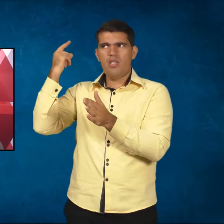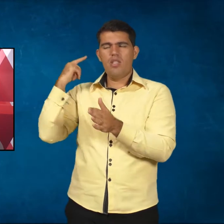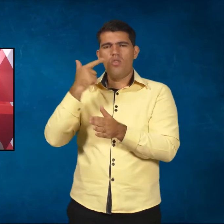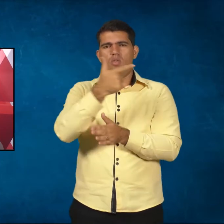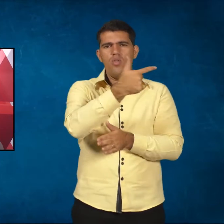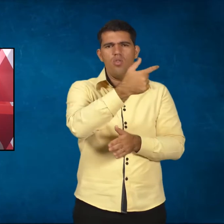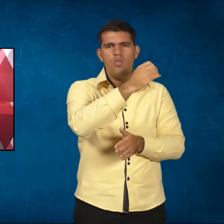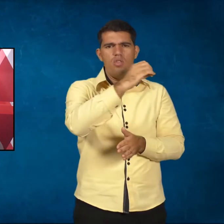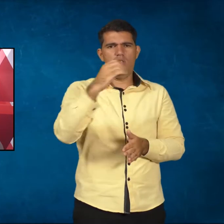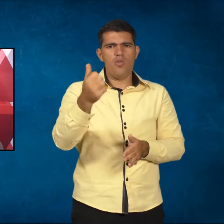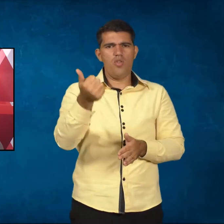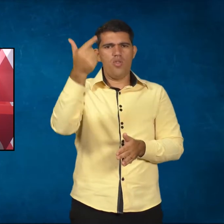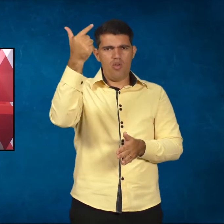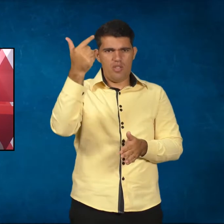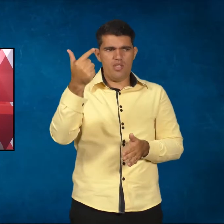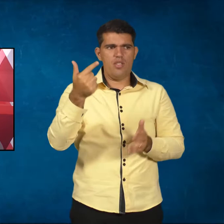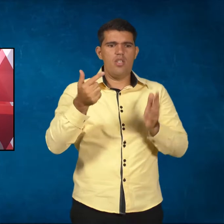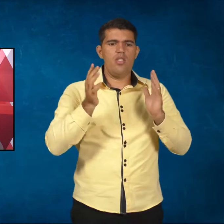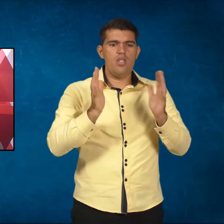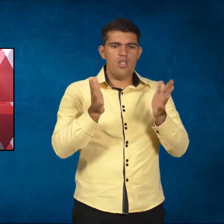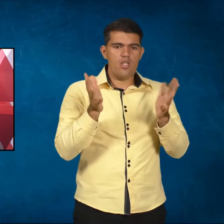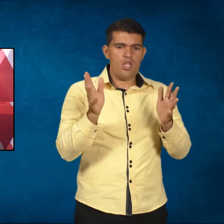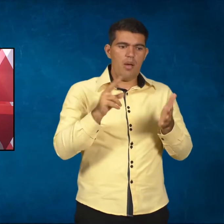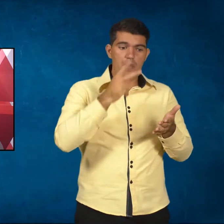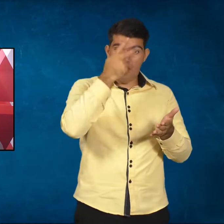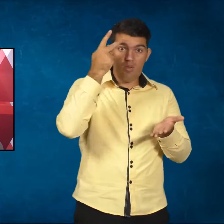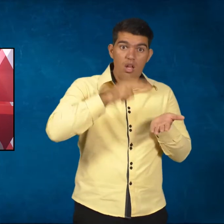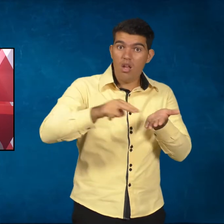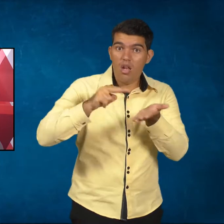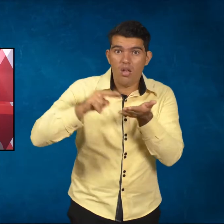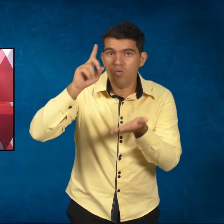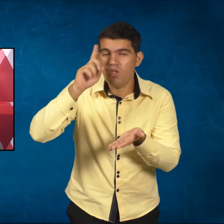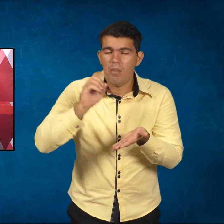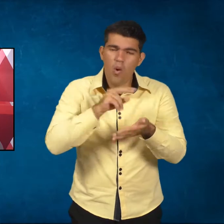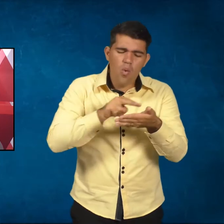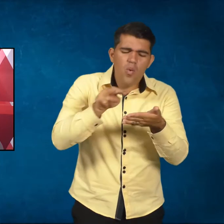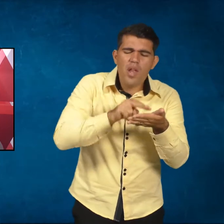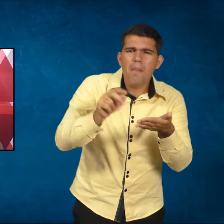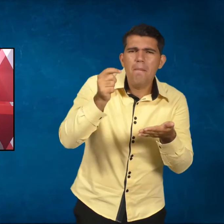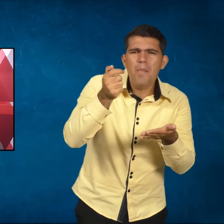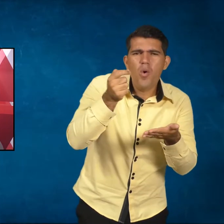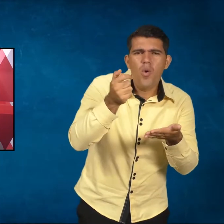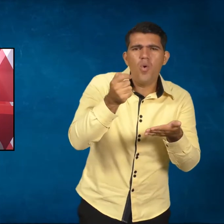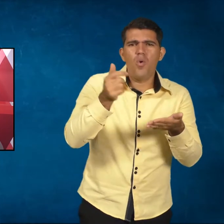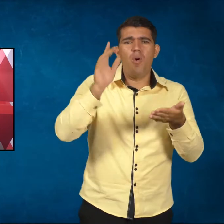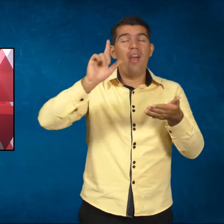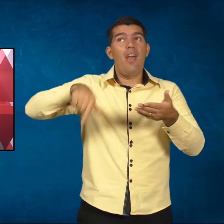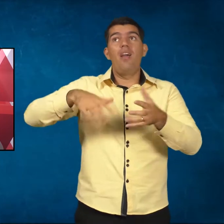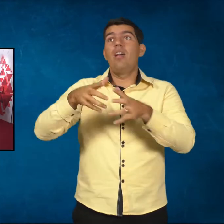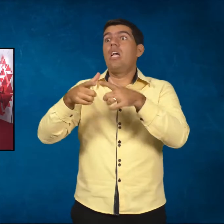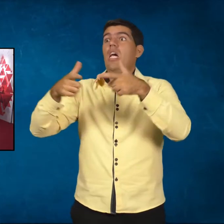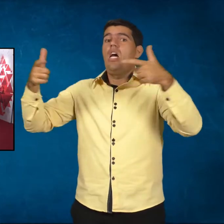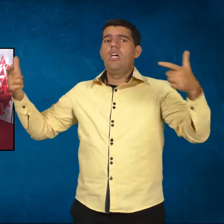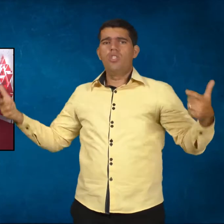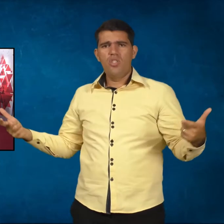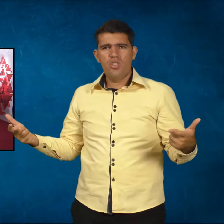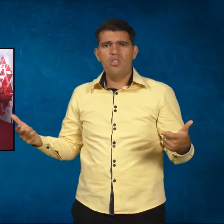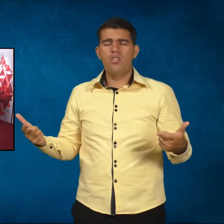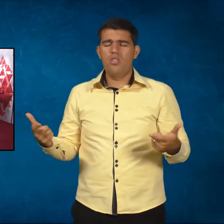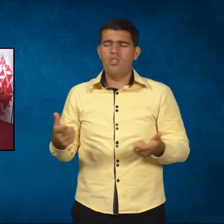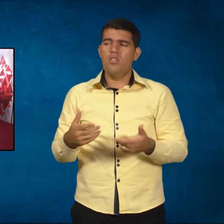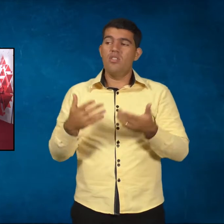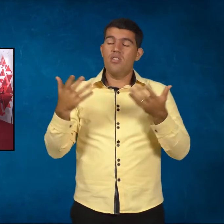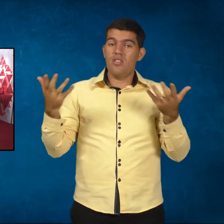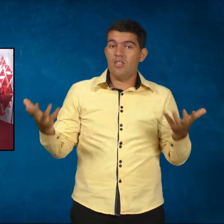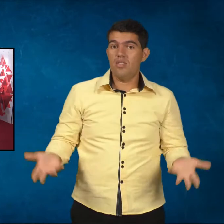né mas o número de analfabetos e descendo analfabeto é absolutamente superior então quer dizer nós estamos